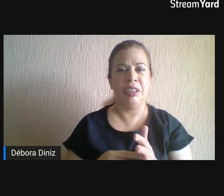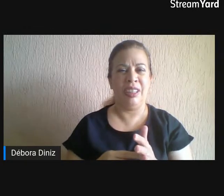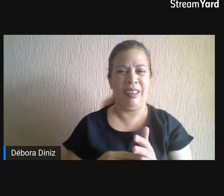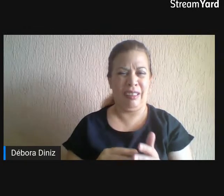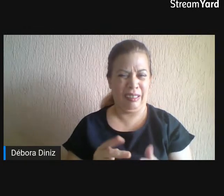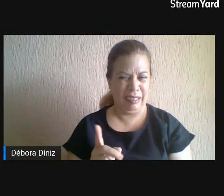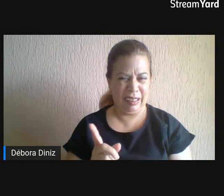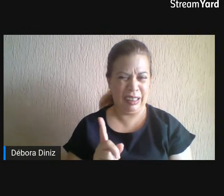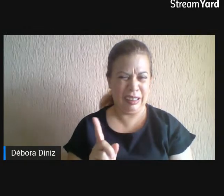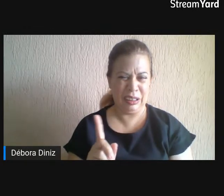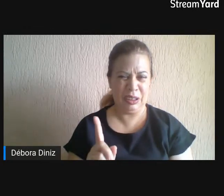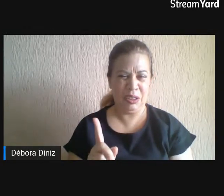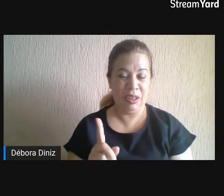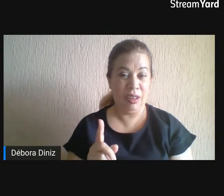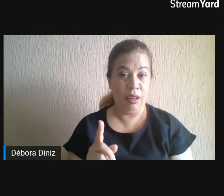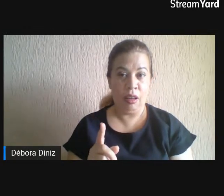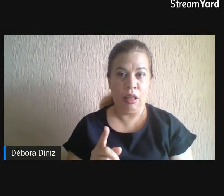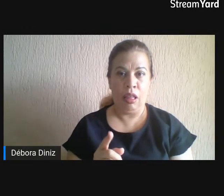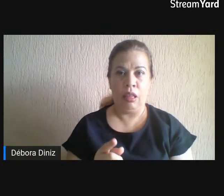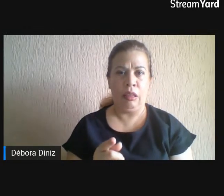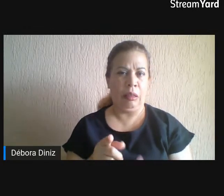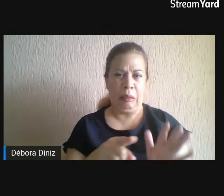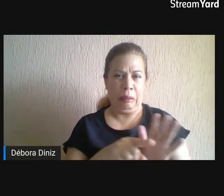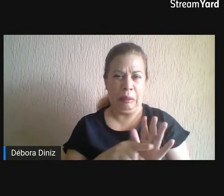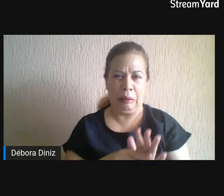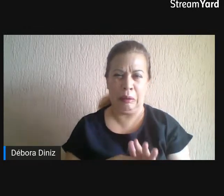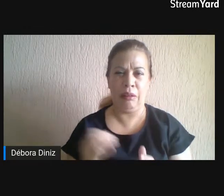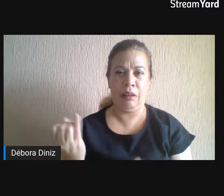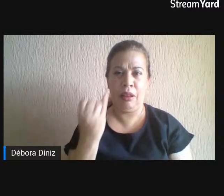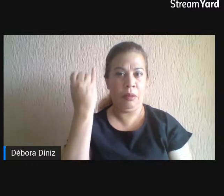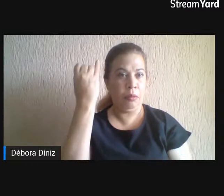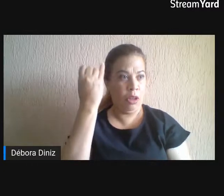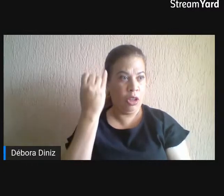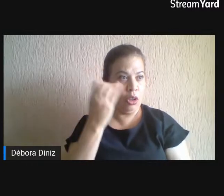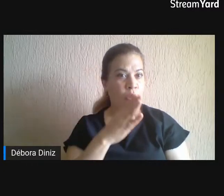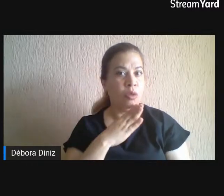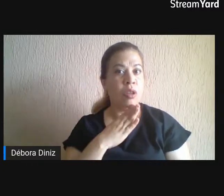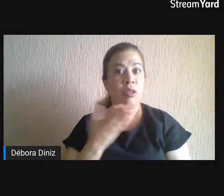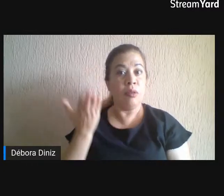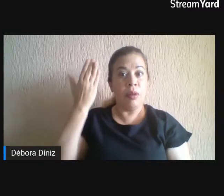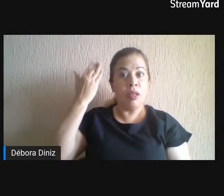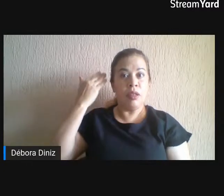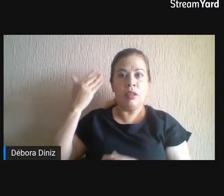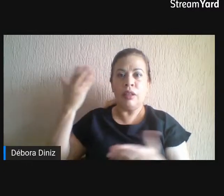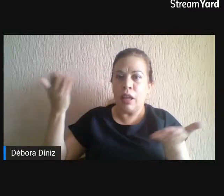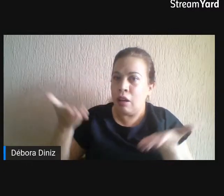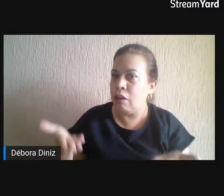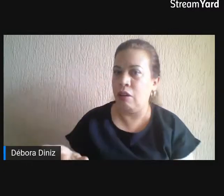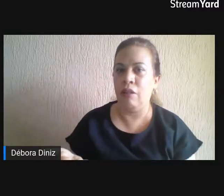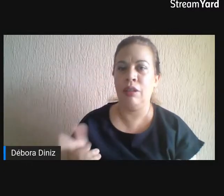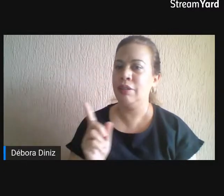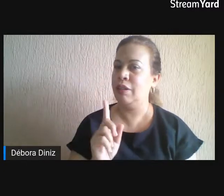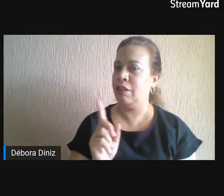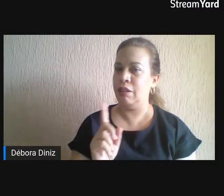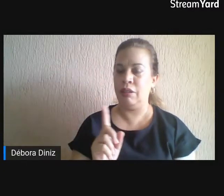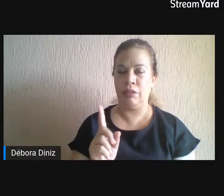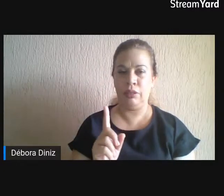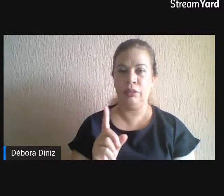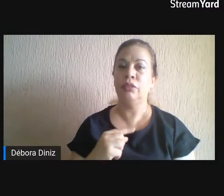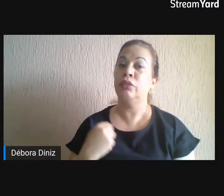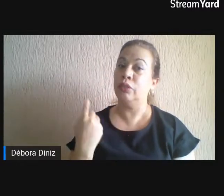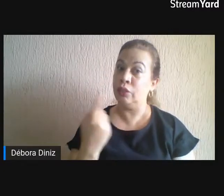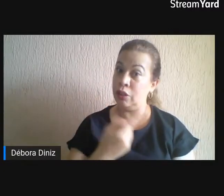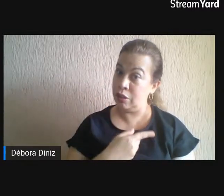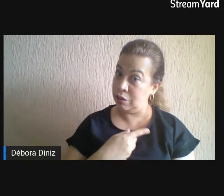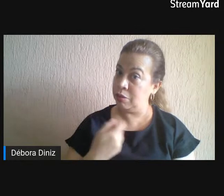a importância do conhecimento passado e presente. Não. Nós temos que